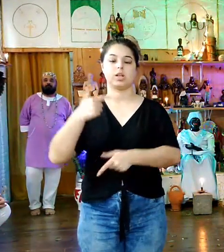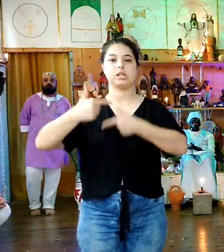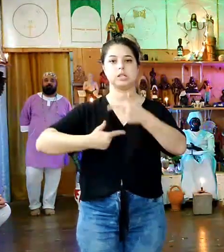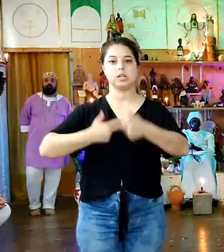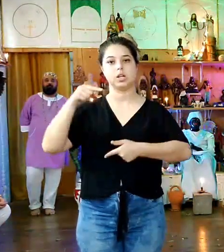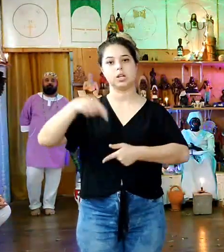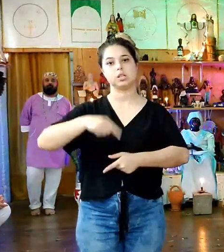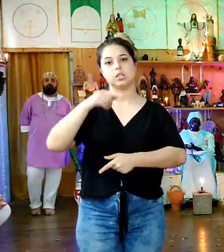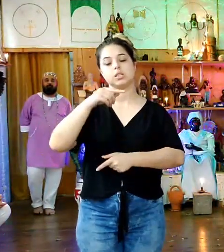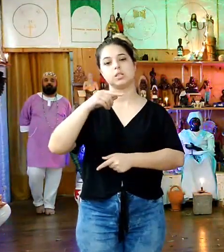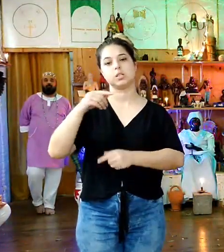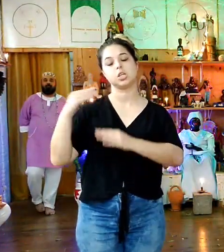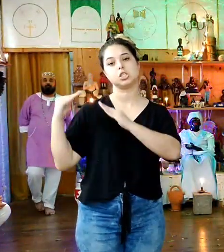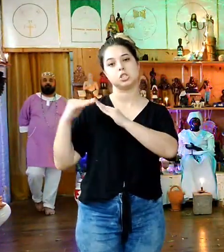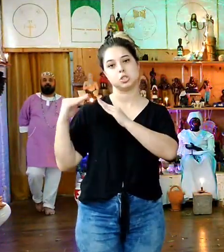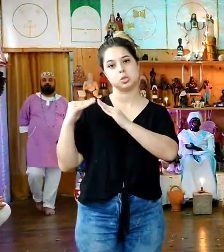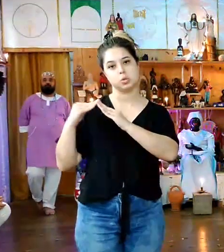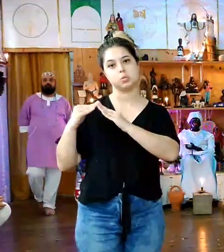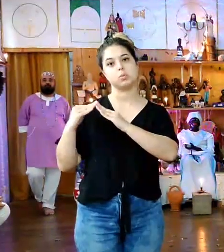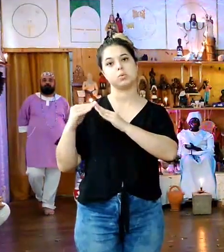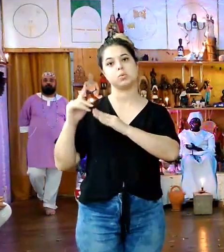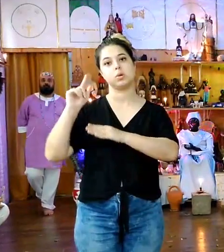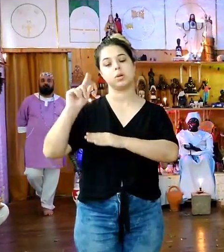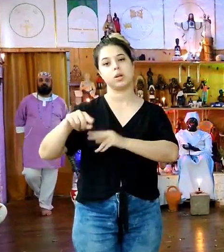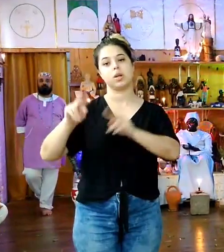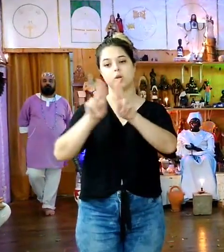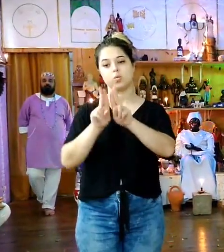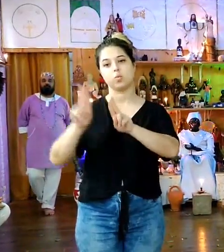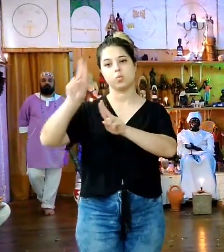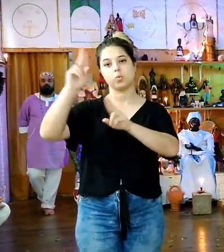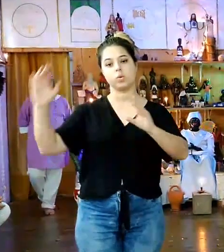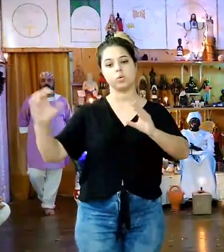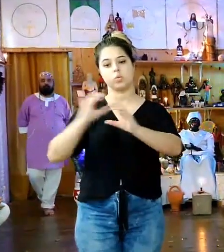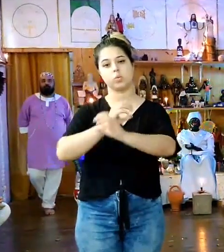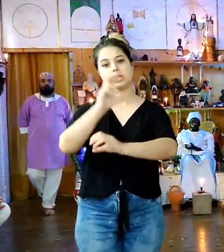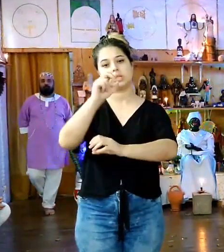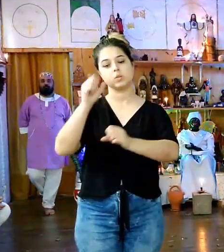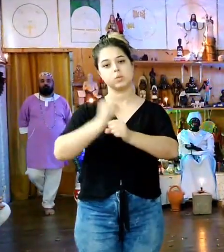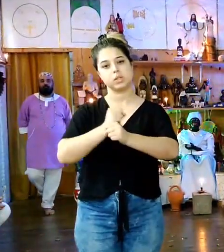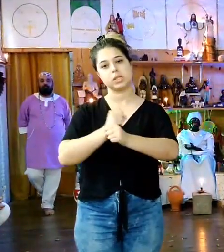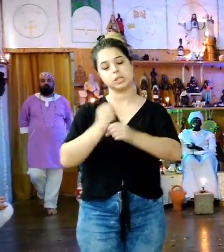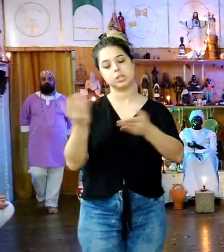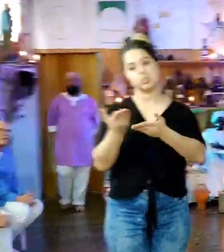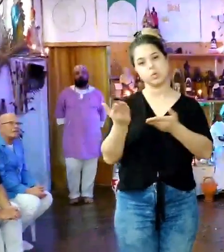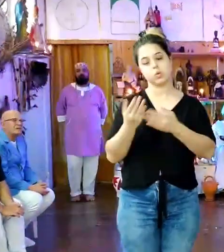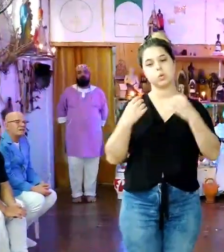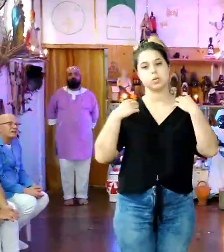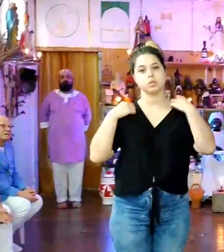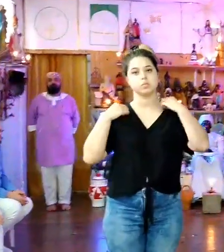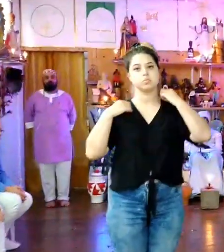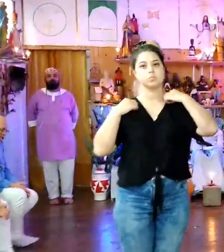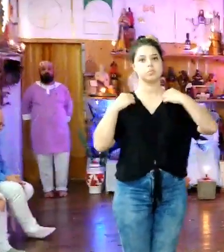trabalho aqui em São Leopoldo, na Unicinos, completei 50 anos agora, esse ano, né?